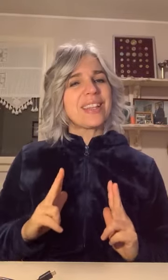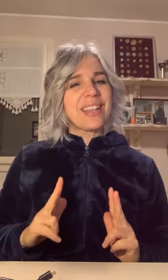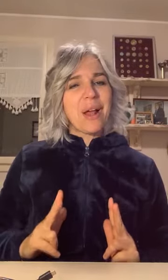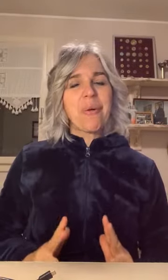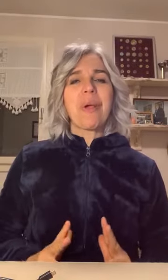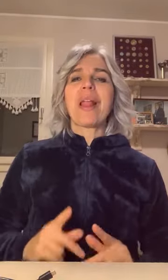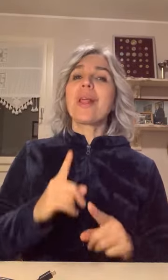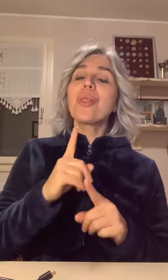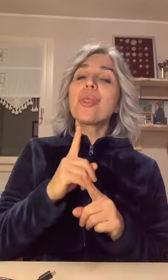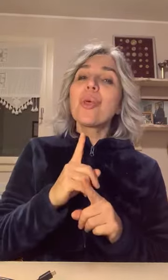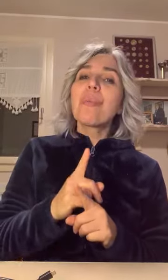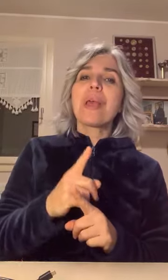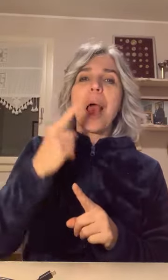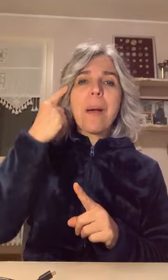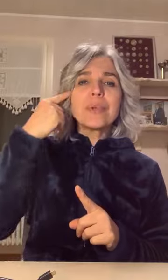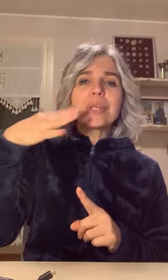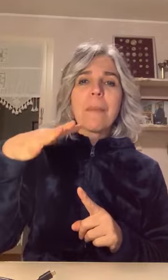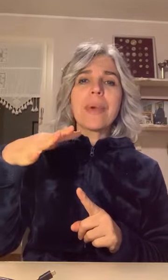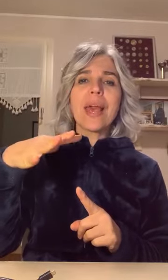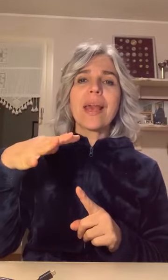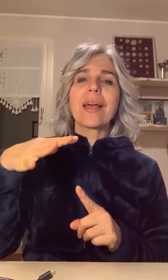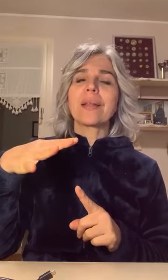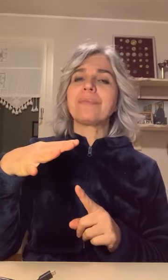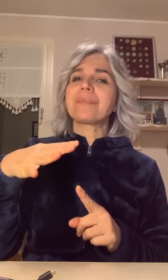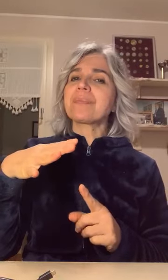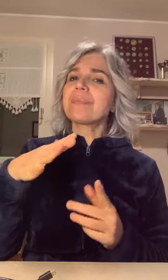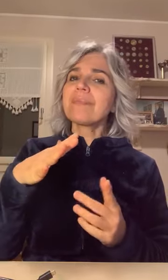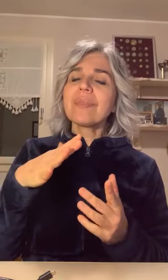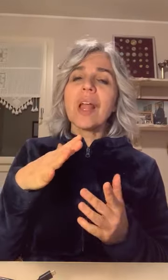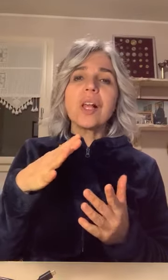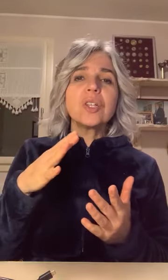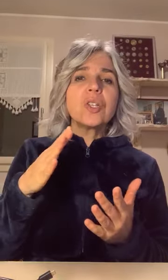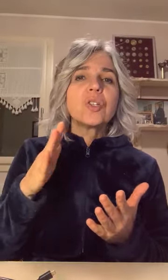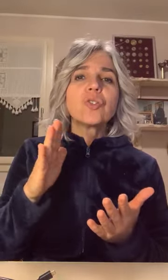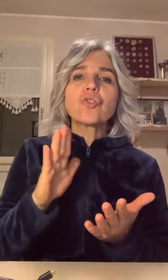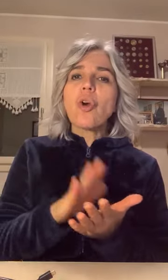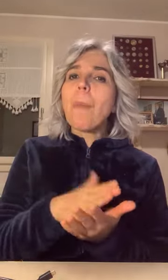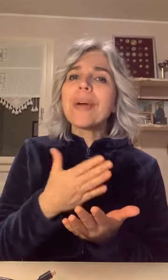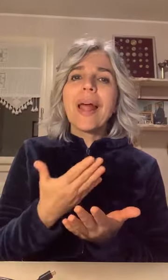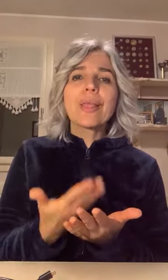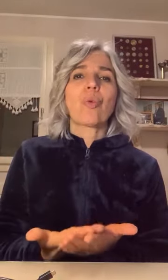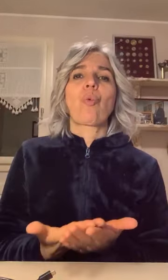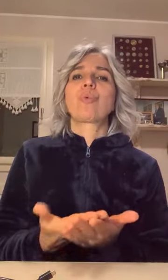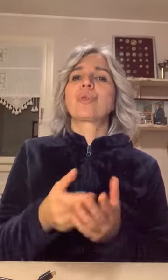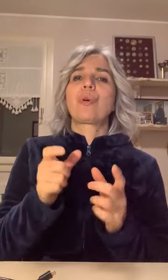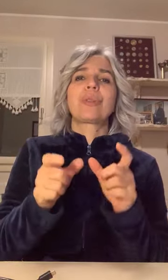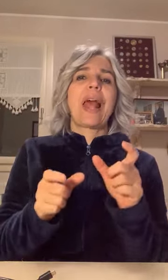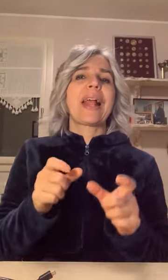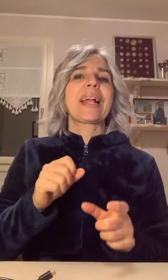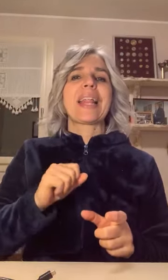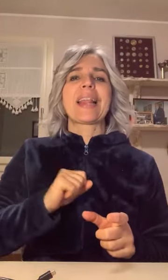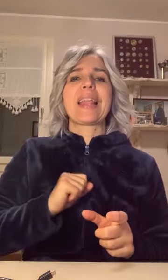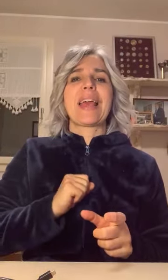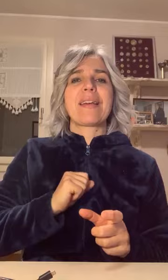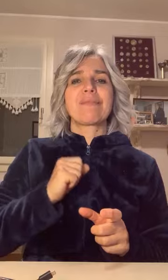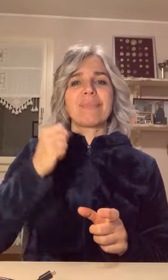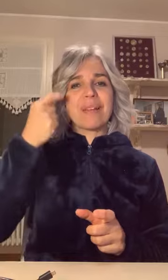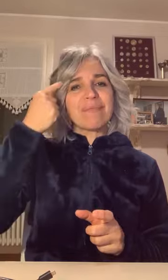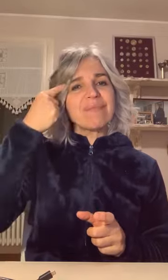il credente nato di nuovo, per coloro che conoscono la parola di Dio, sanno che i nostri giorni sono nelle mani di Dio